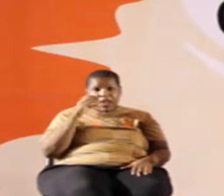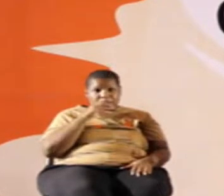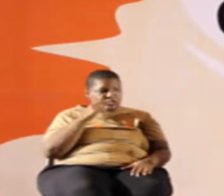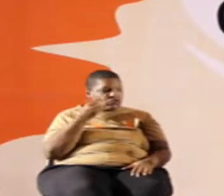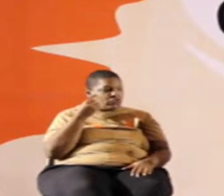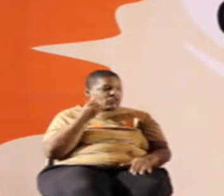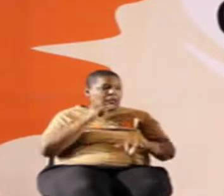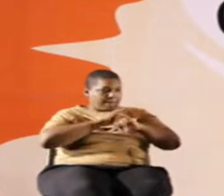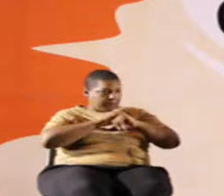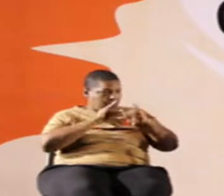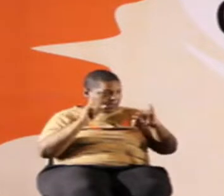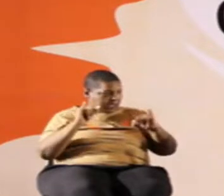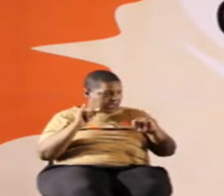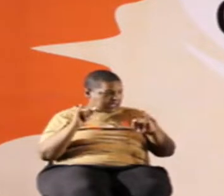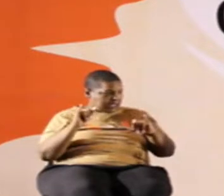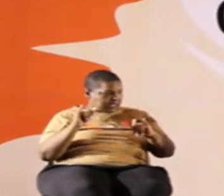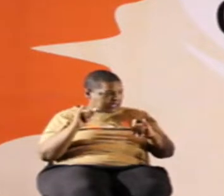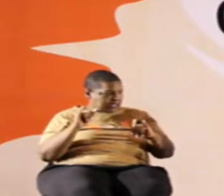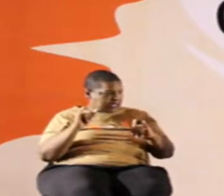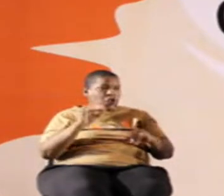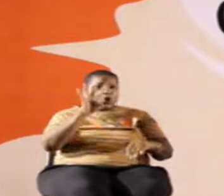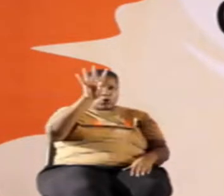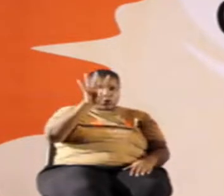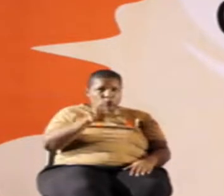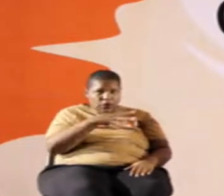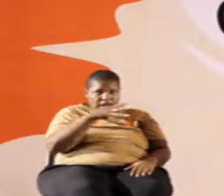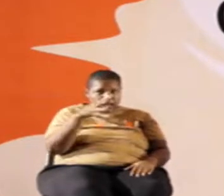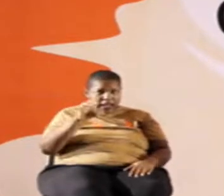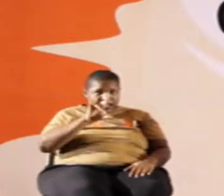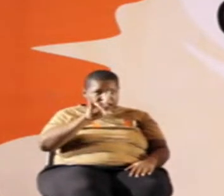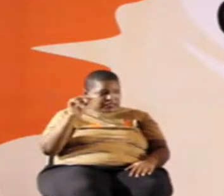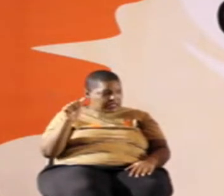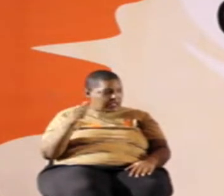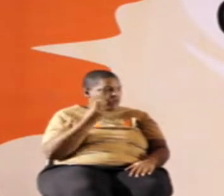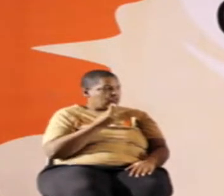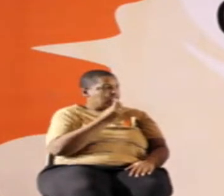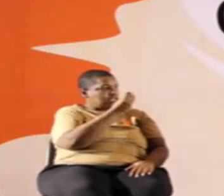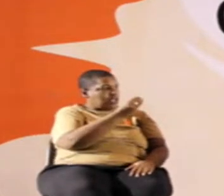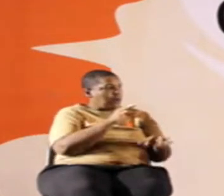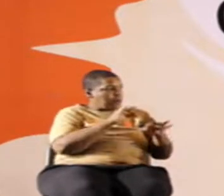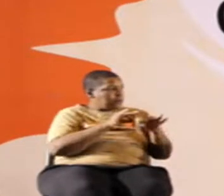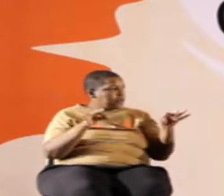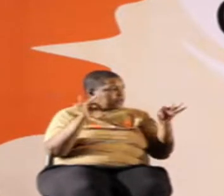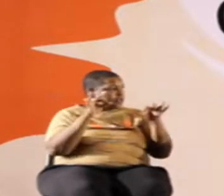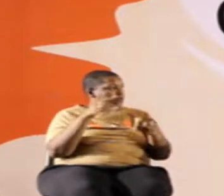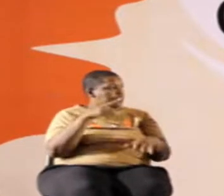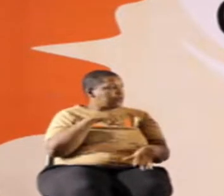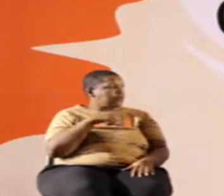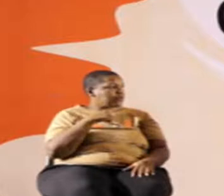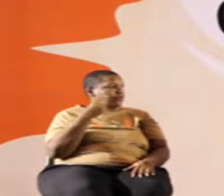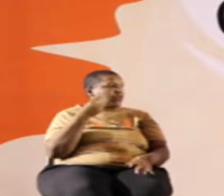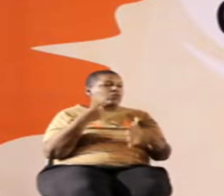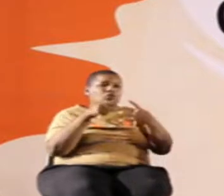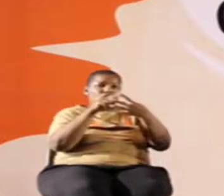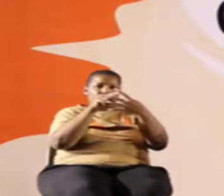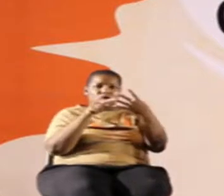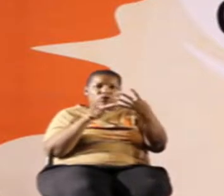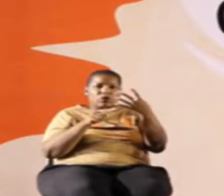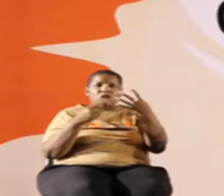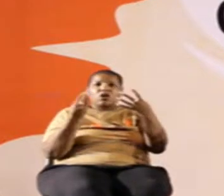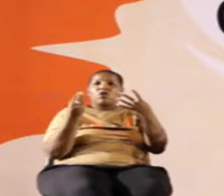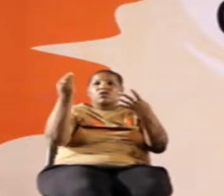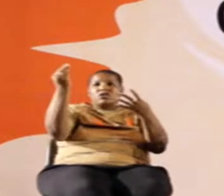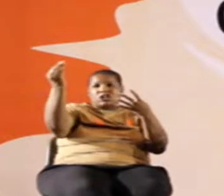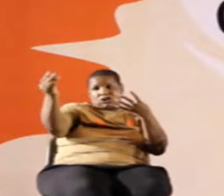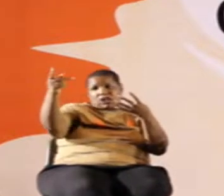fazer a propaganda do calendário, que eu vou te presentear com um, e tem, acho que, mais uns 4 aqui, que aí eu vou deixar